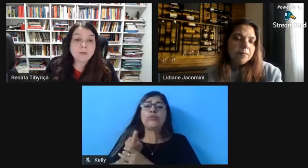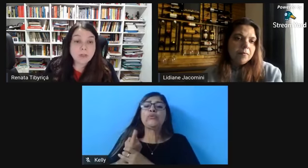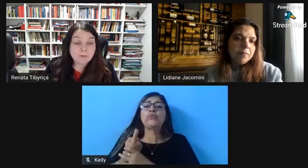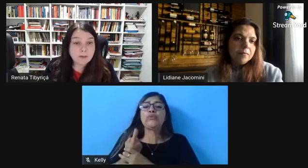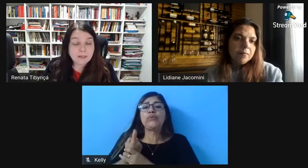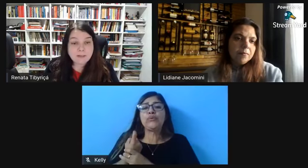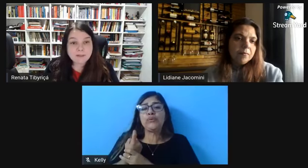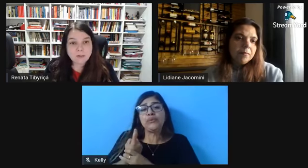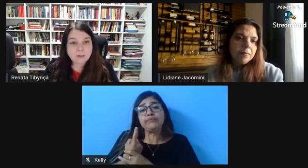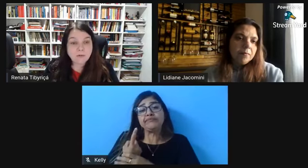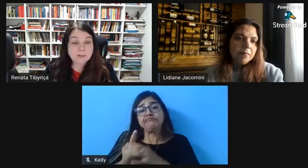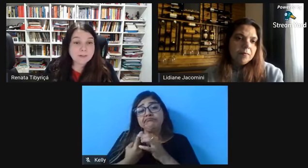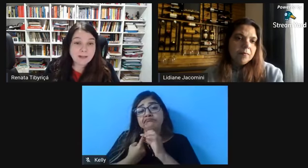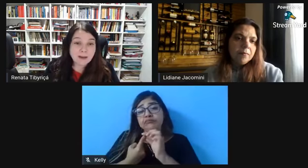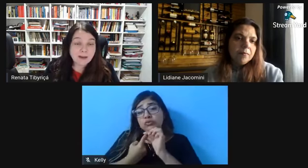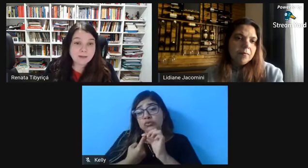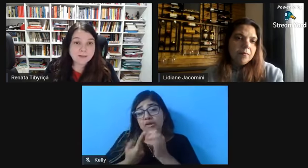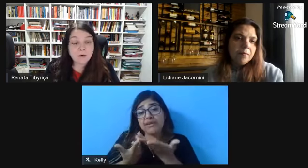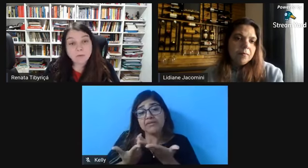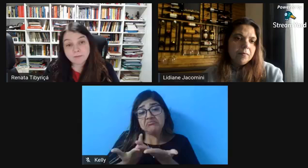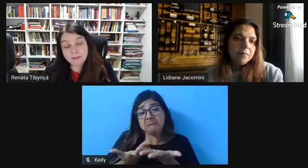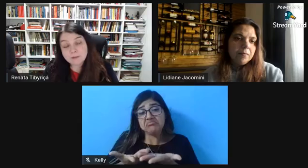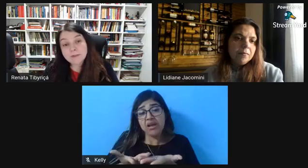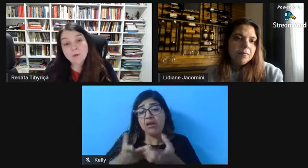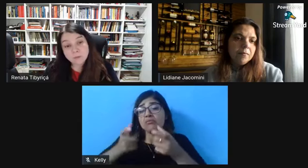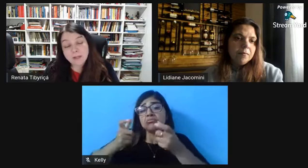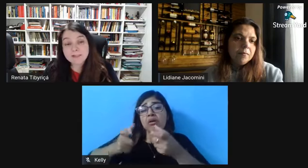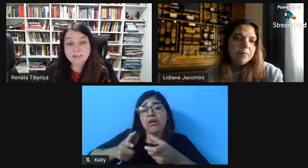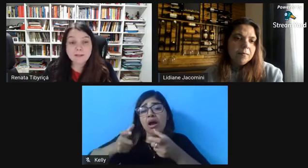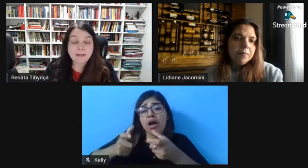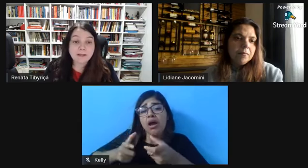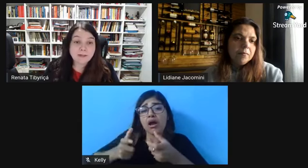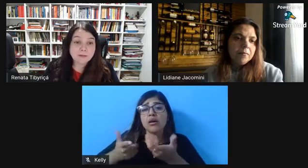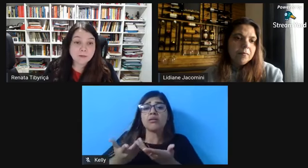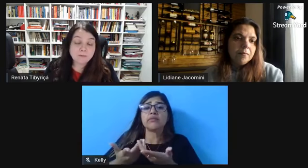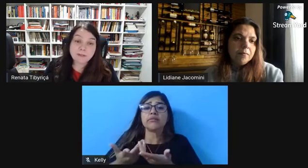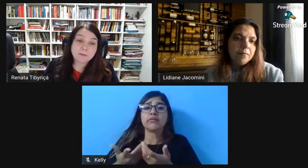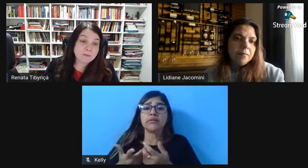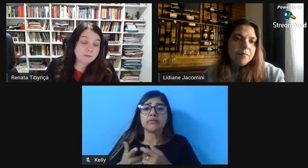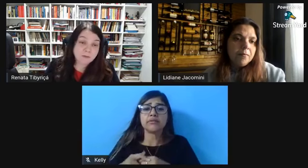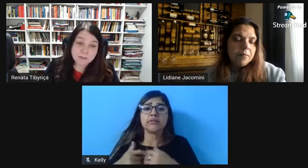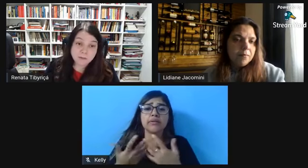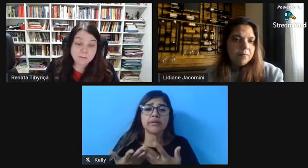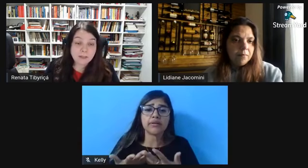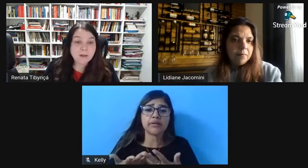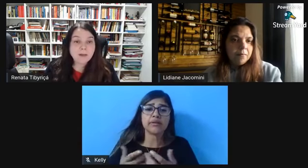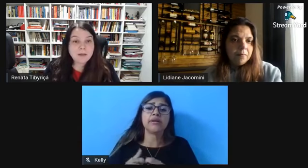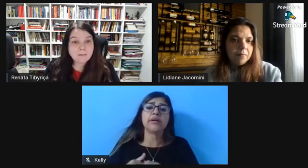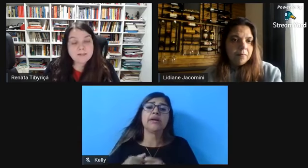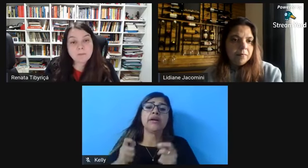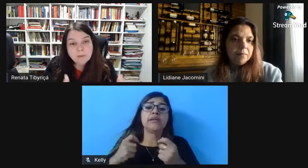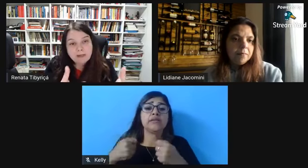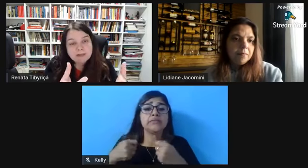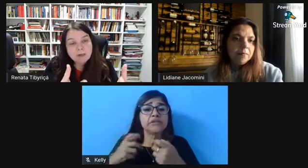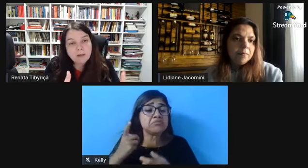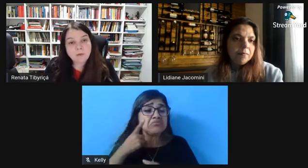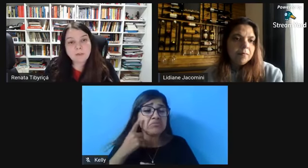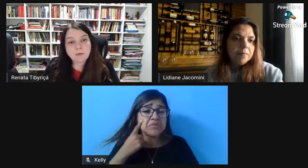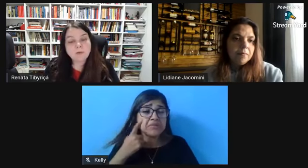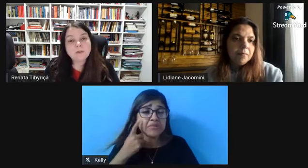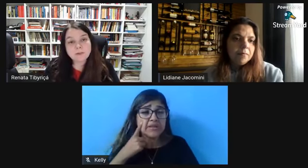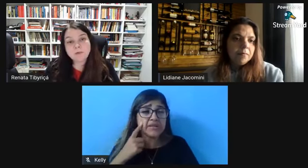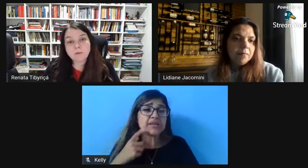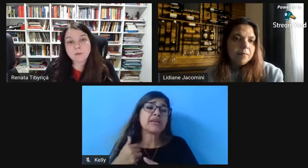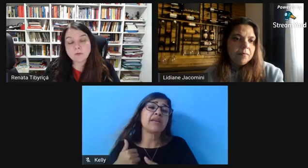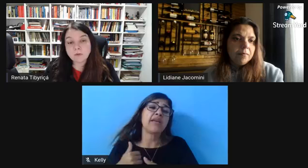de um centro de referência de doenças raras, existem alguns lugares que tem, né, centro de referência, mas também tem lugares que não tem, mas que pudesse